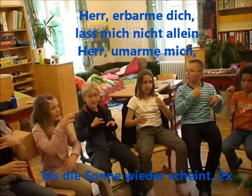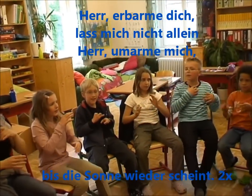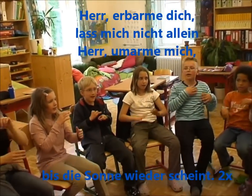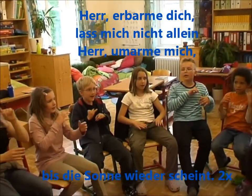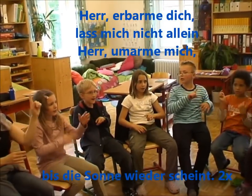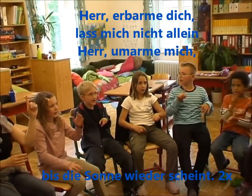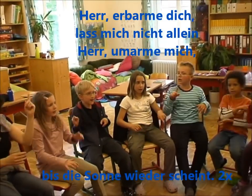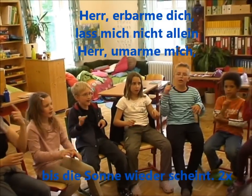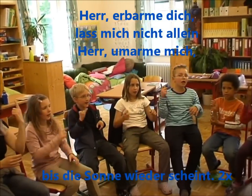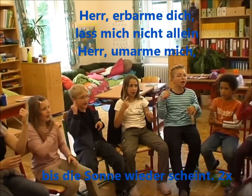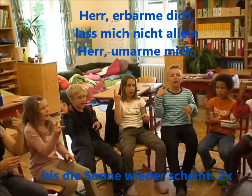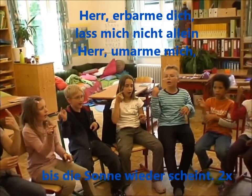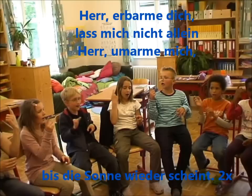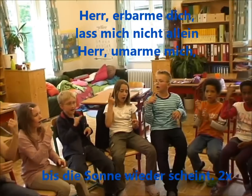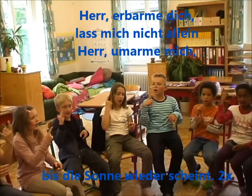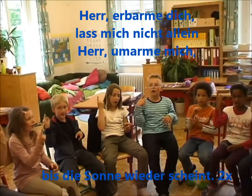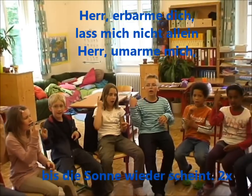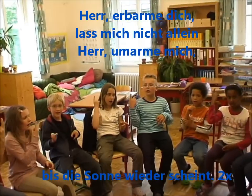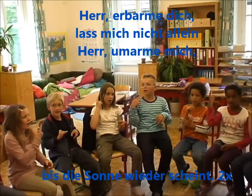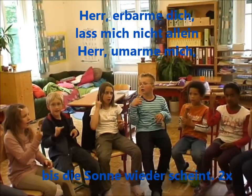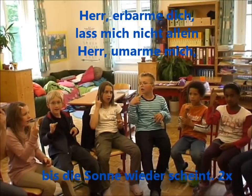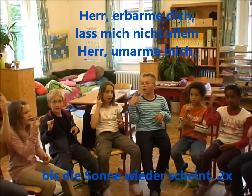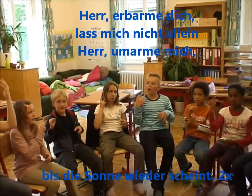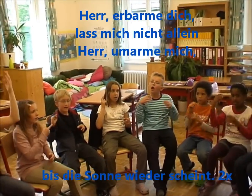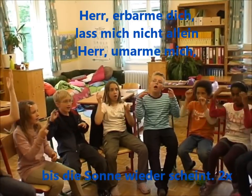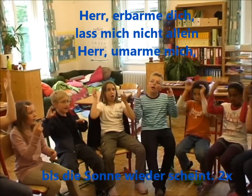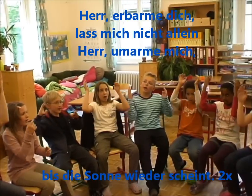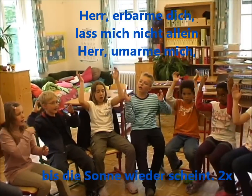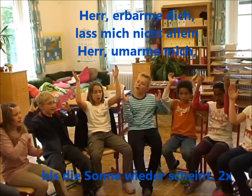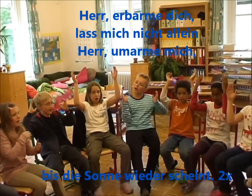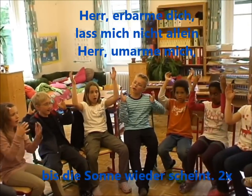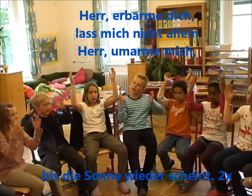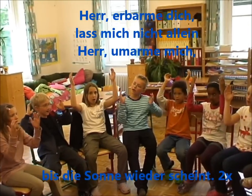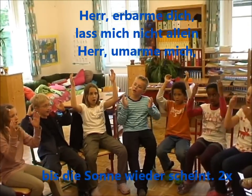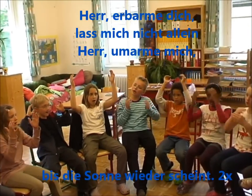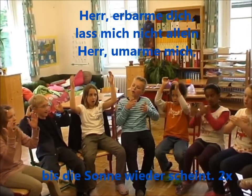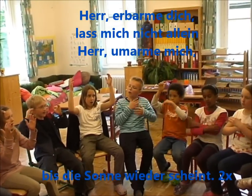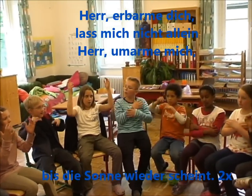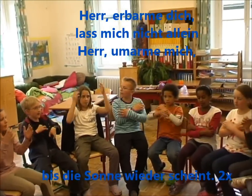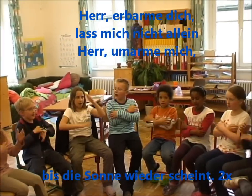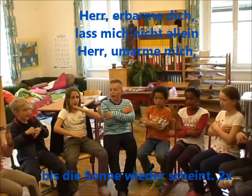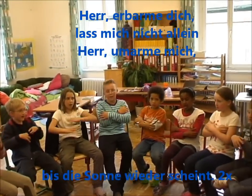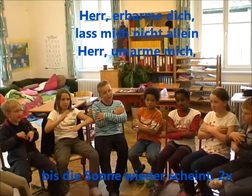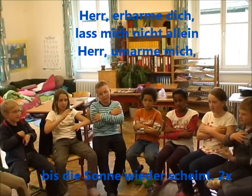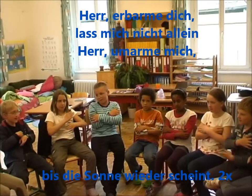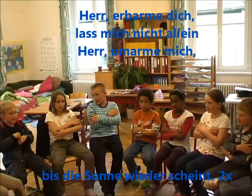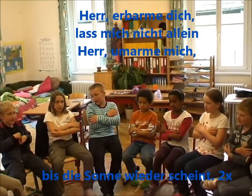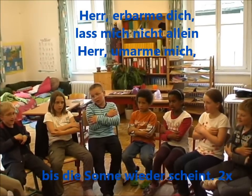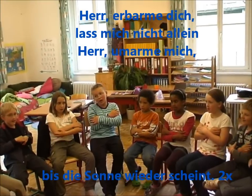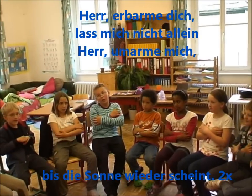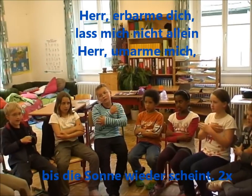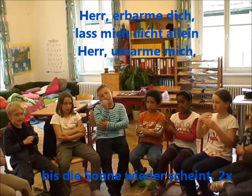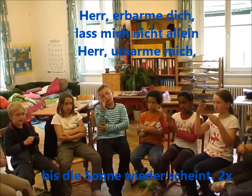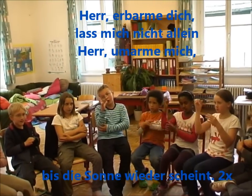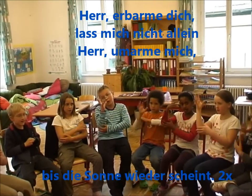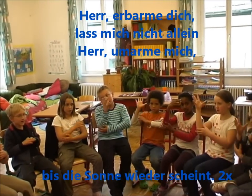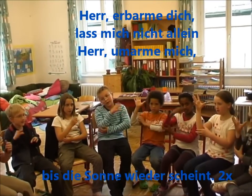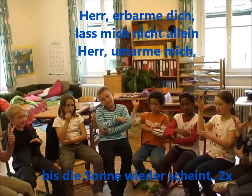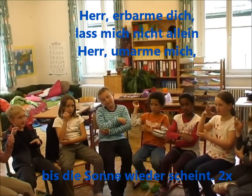die Sonne